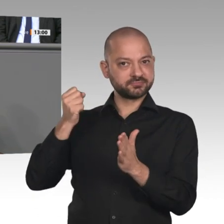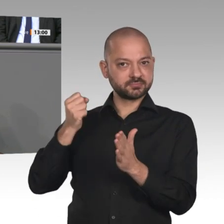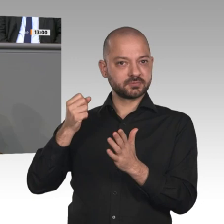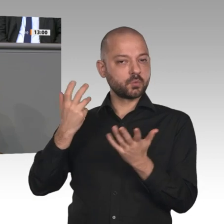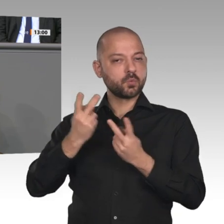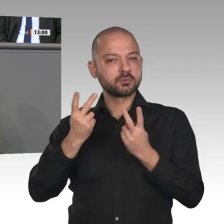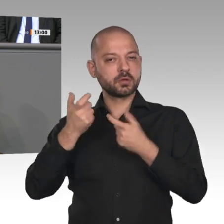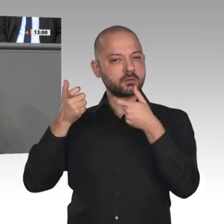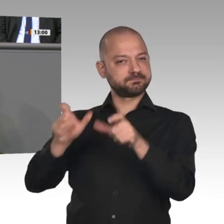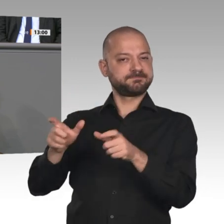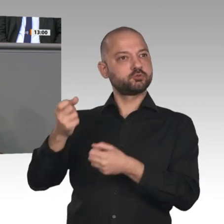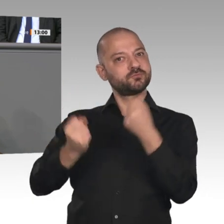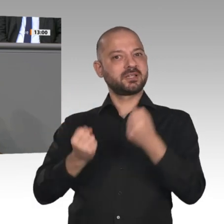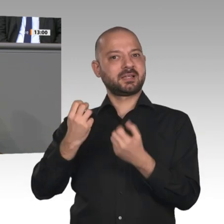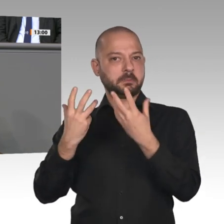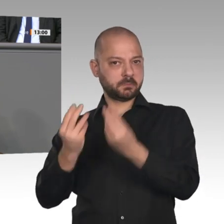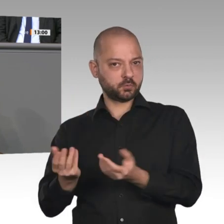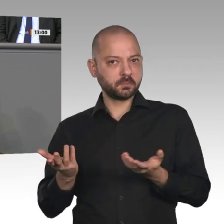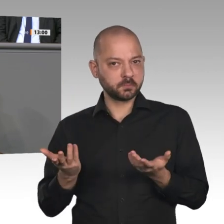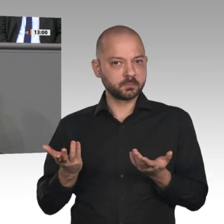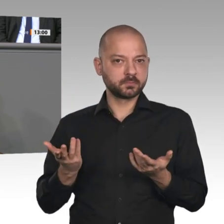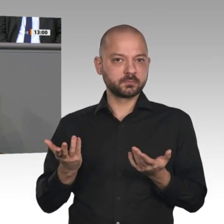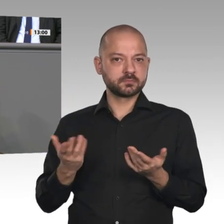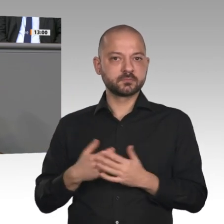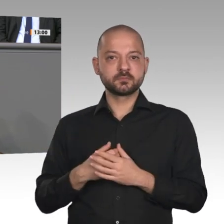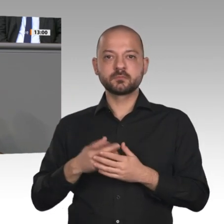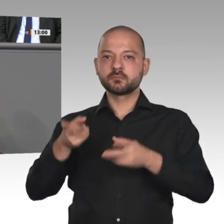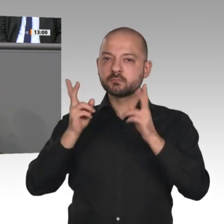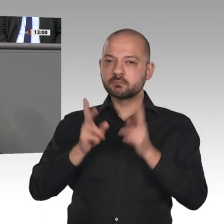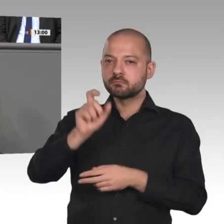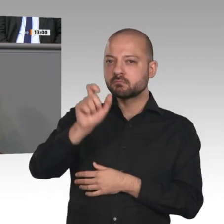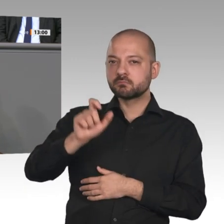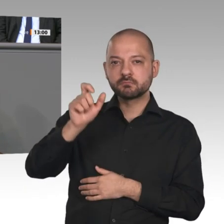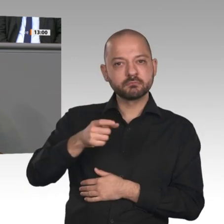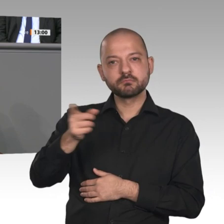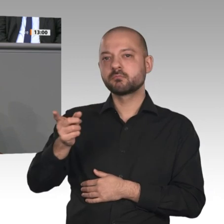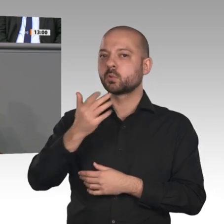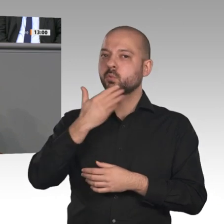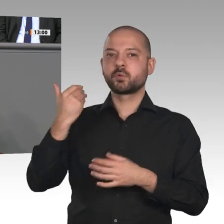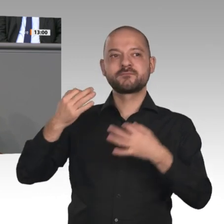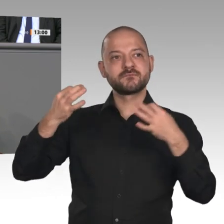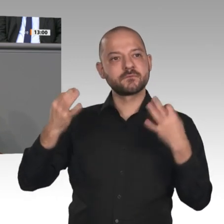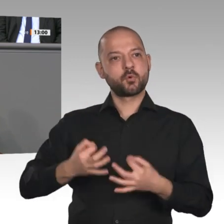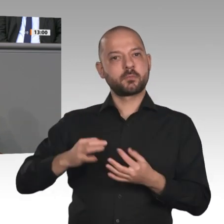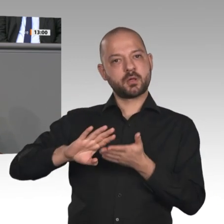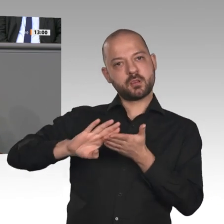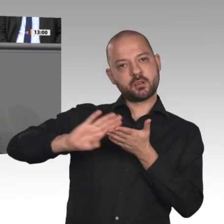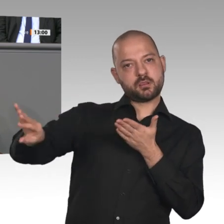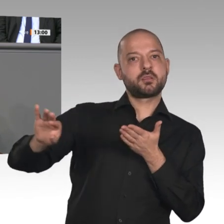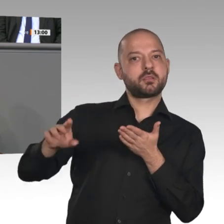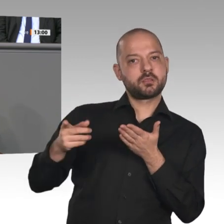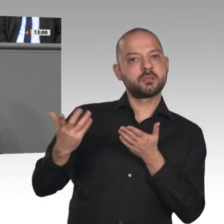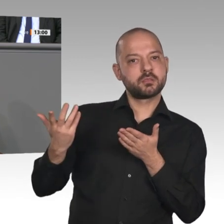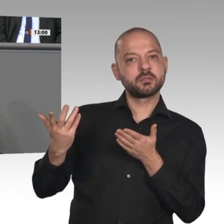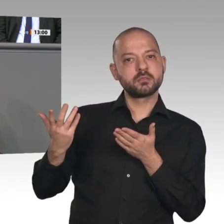genannt. Es geht darum, dass Menschen, denen die nicht formal ausgebürgert worden sind, die aber noch rechtzeitig vor dem Zweiten Weltkrieg